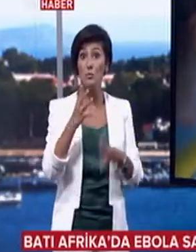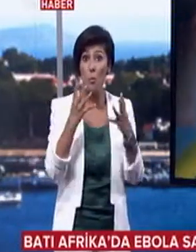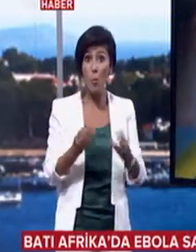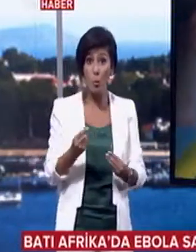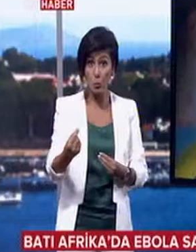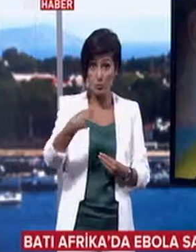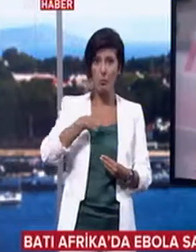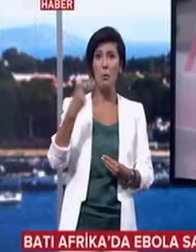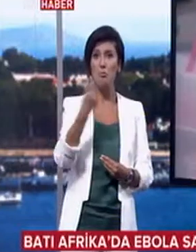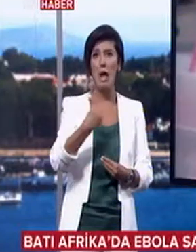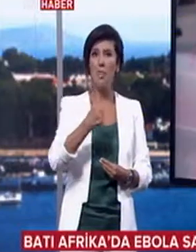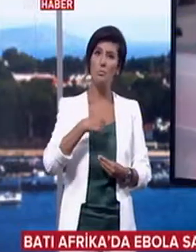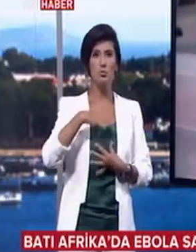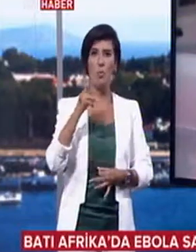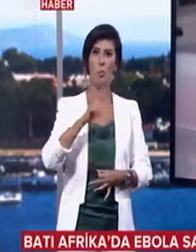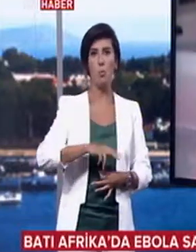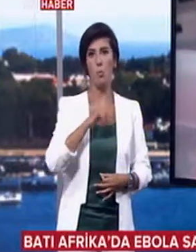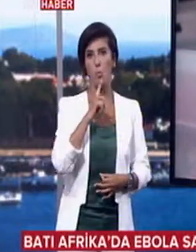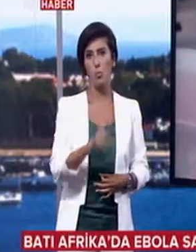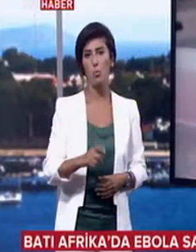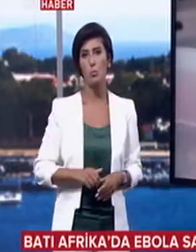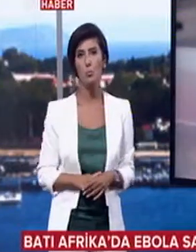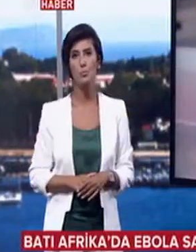%60 hayatını kaybediyor.